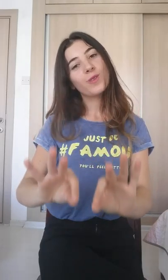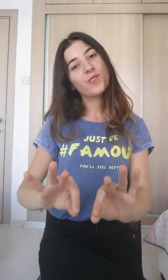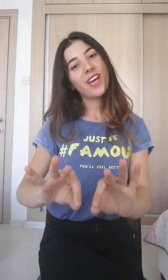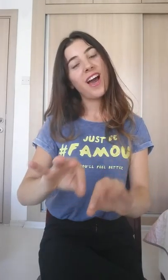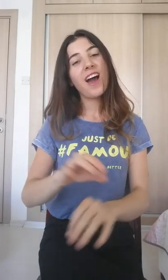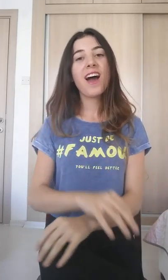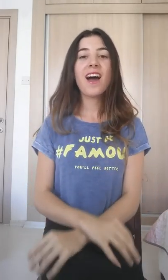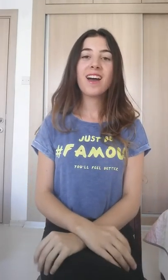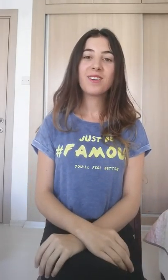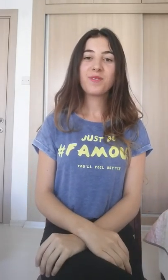kurulunca